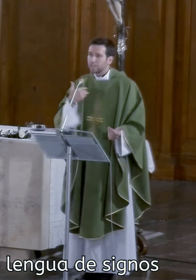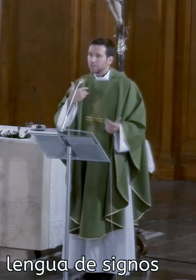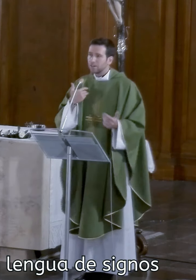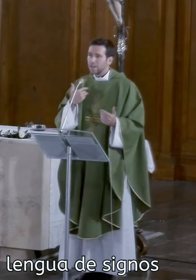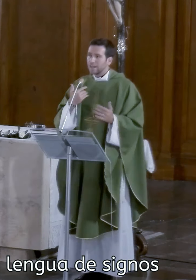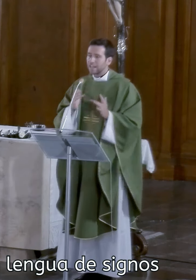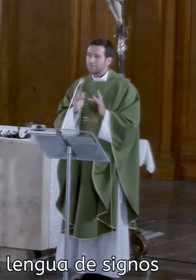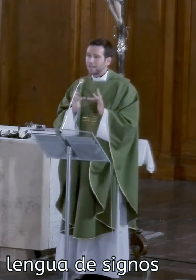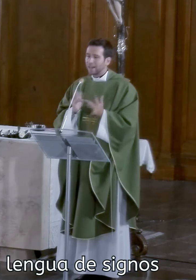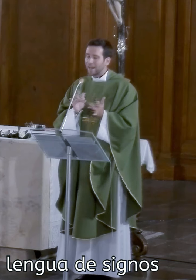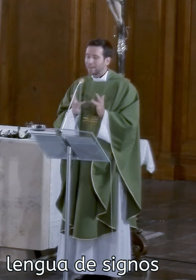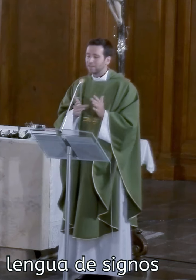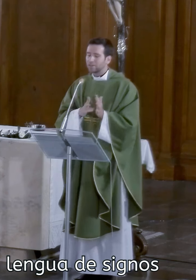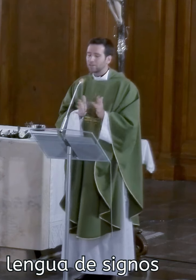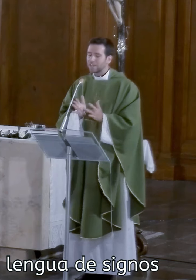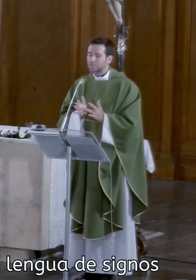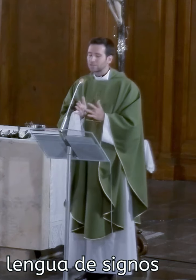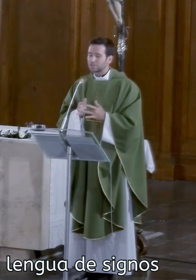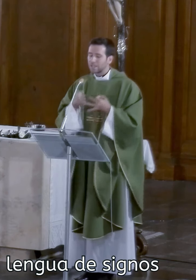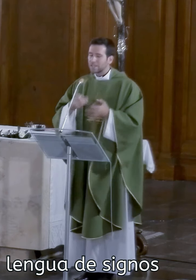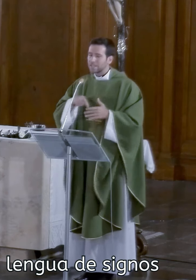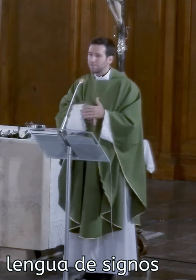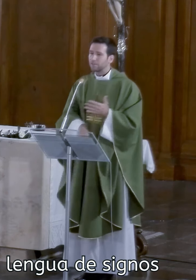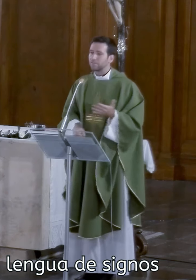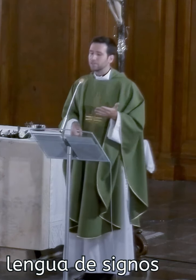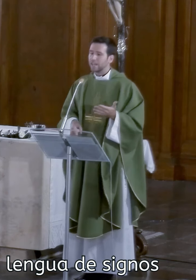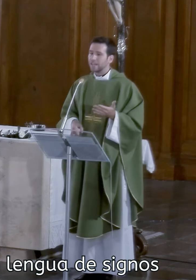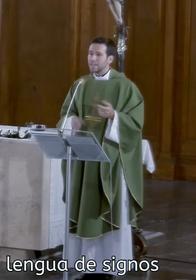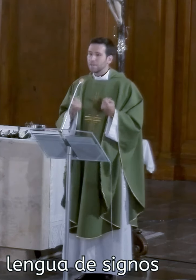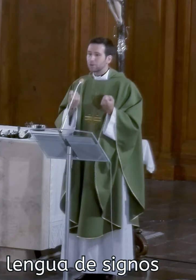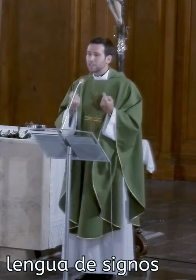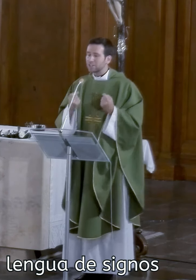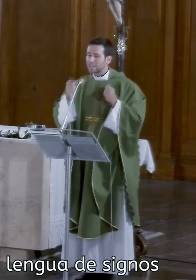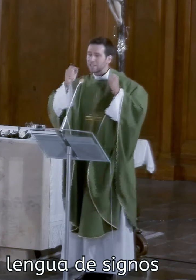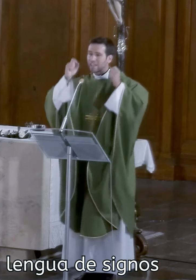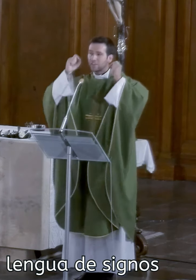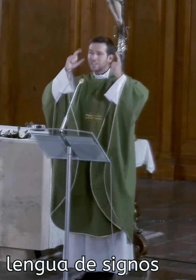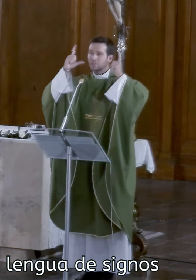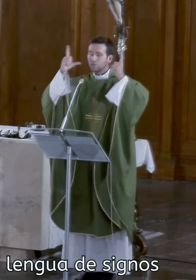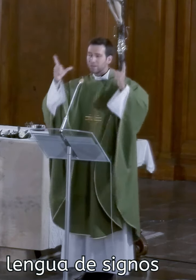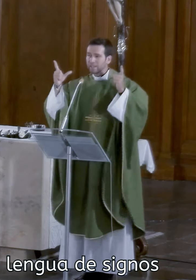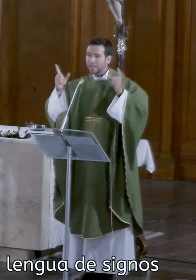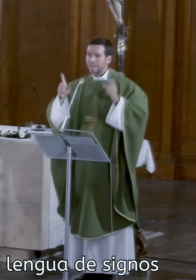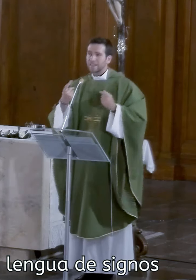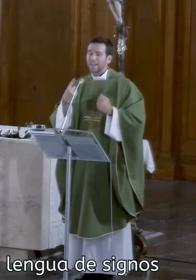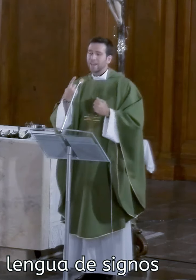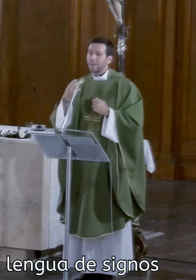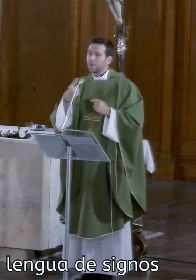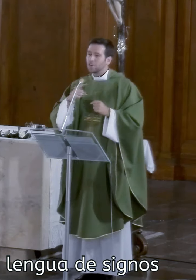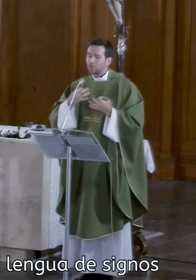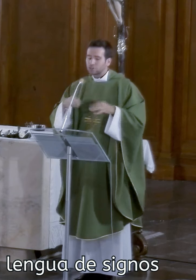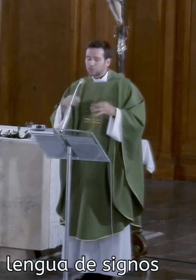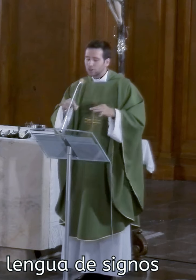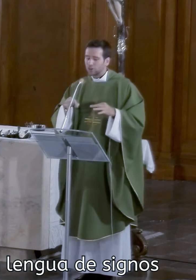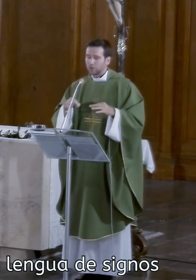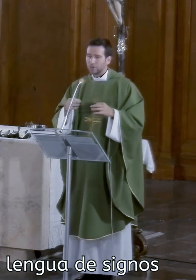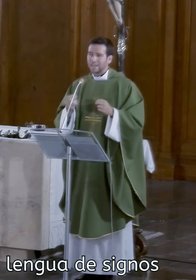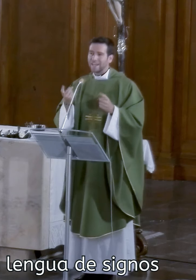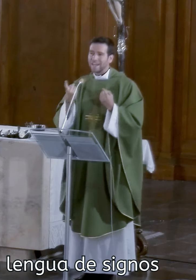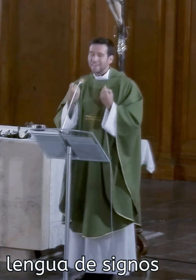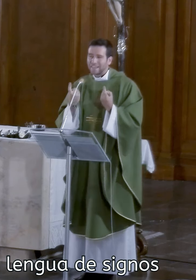Yo quiero que mi relación con Jesús sea profunda y por lo tanto es necesario descubrir que no